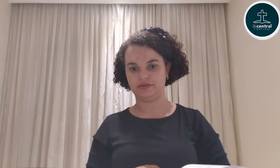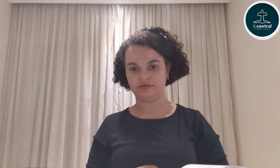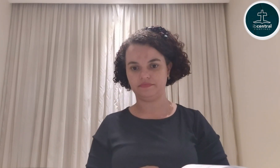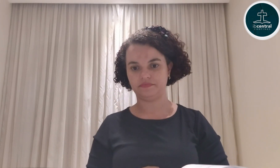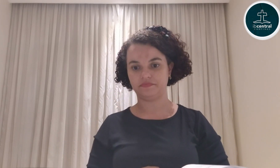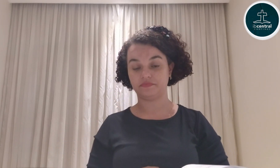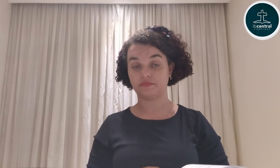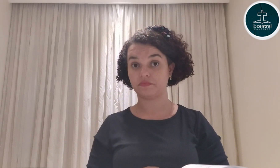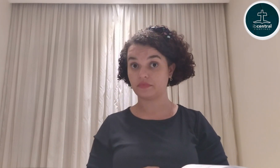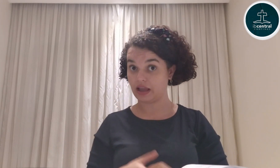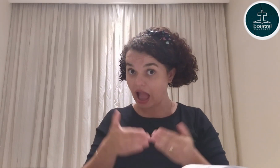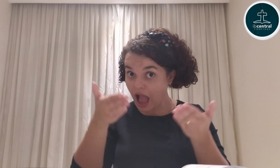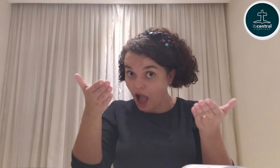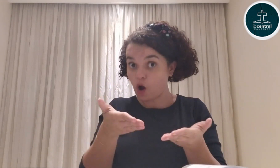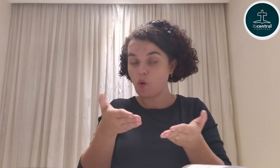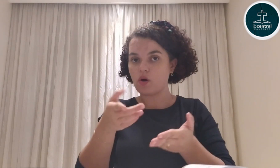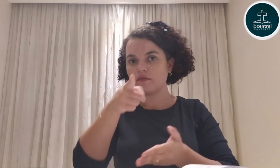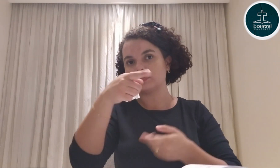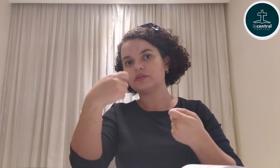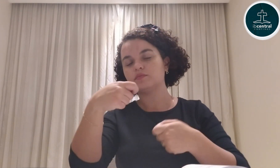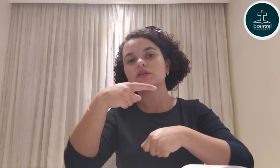Deus já fez tudo para salvar você.